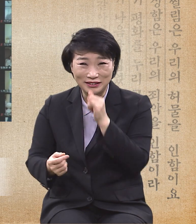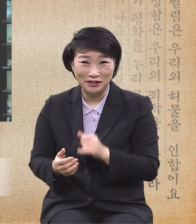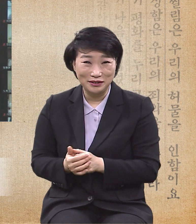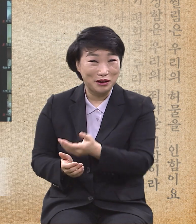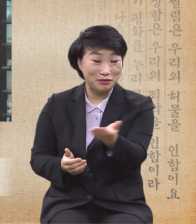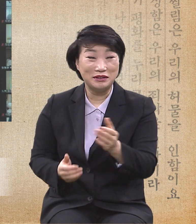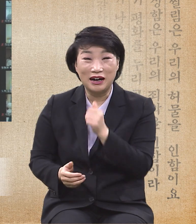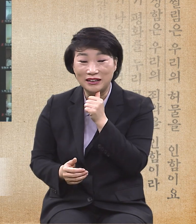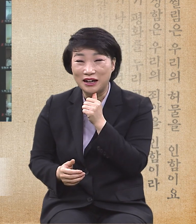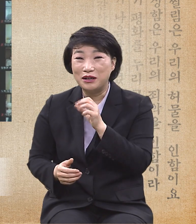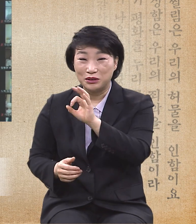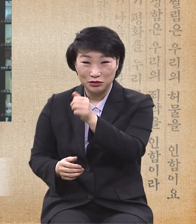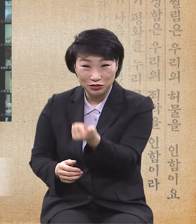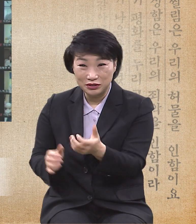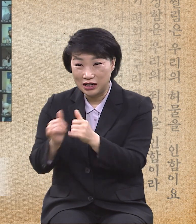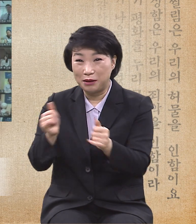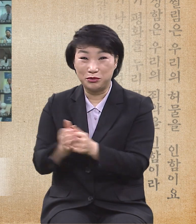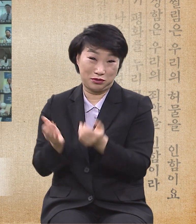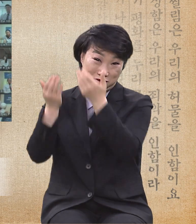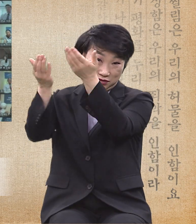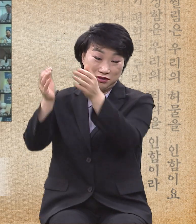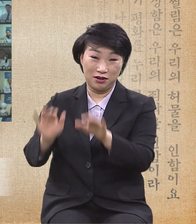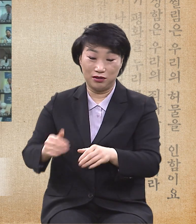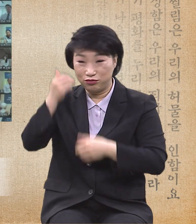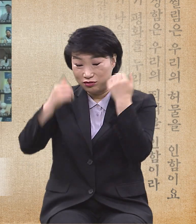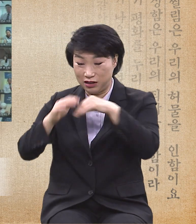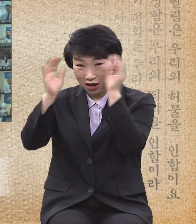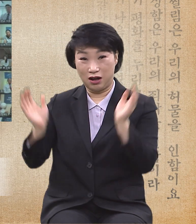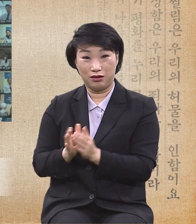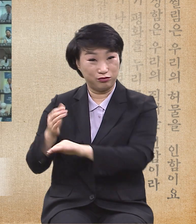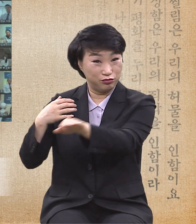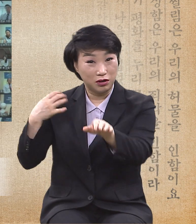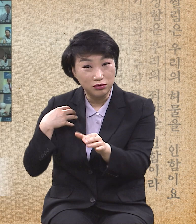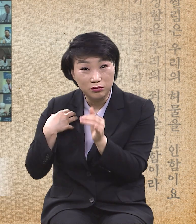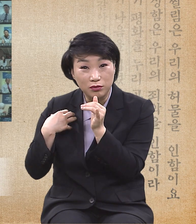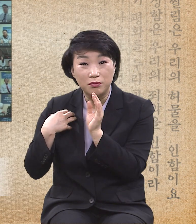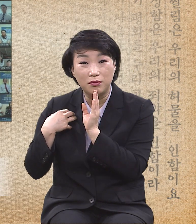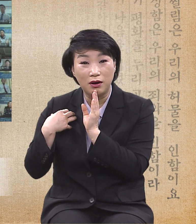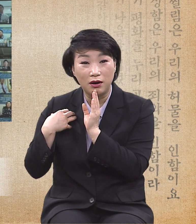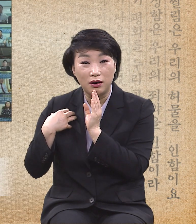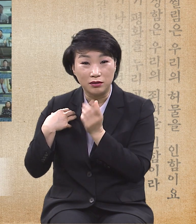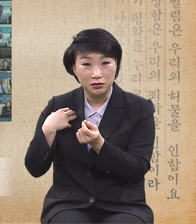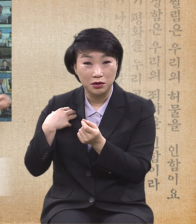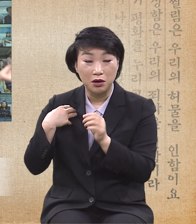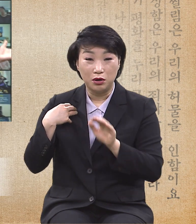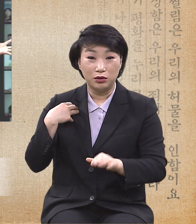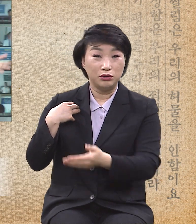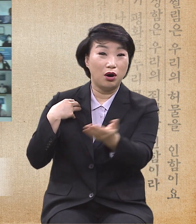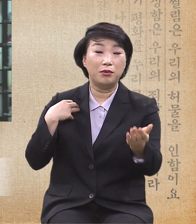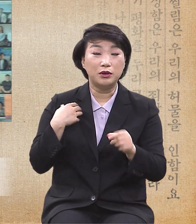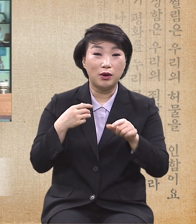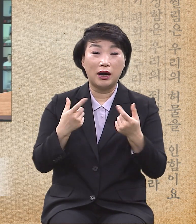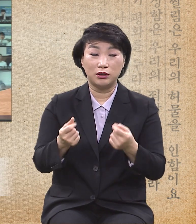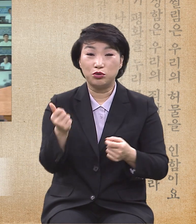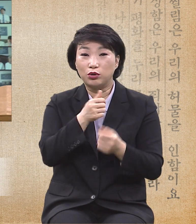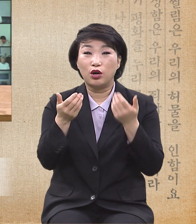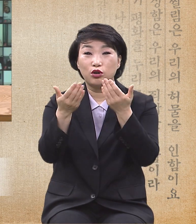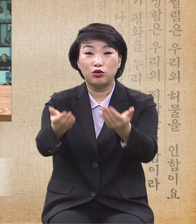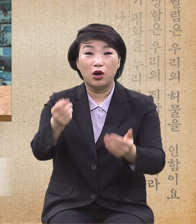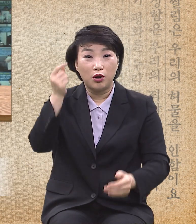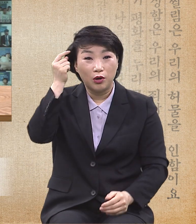없는 사람도 오고 그건 아무나 다 하는 거예요. 그거는 지금 이런 말을 왜